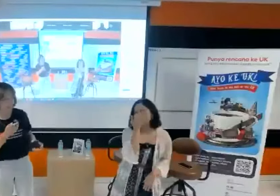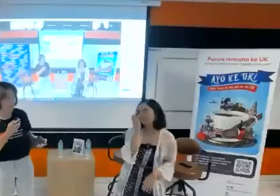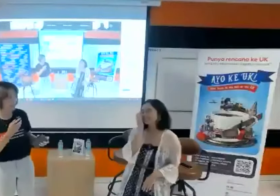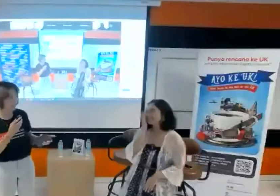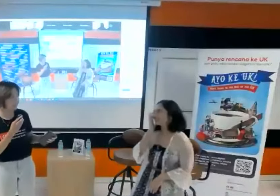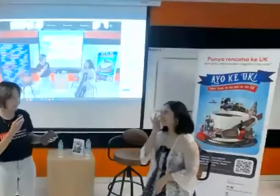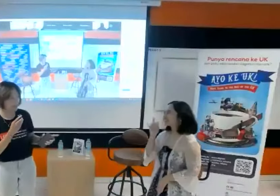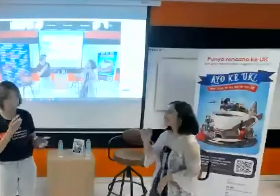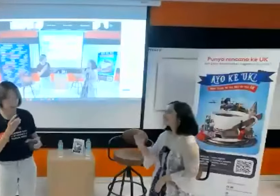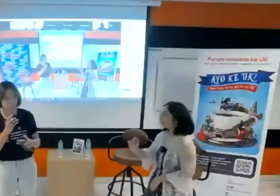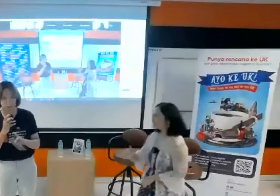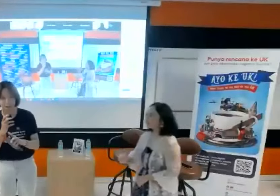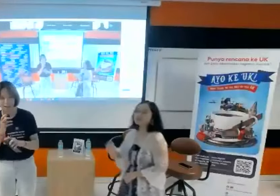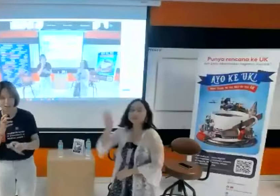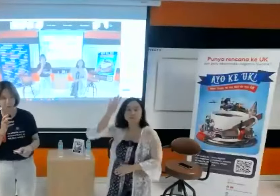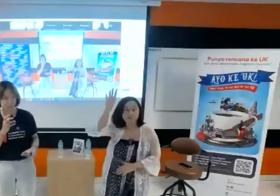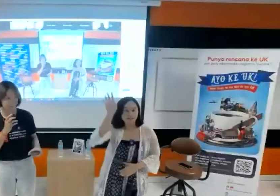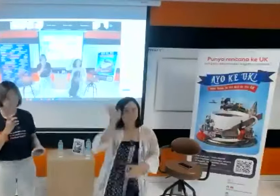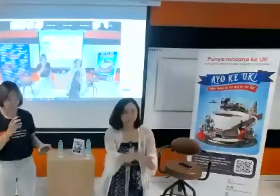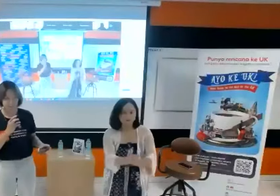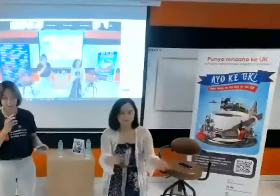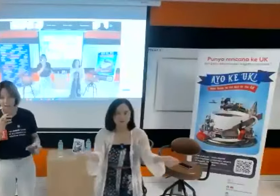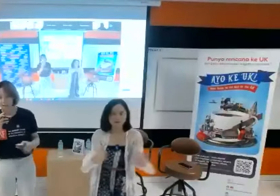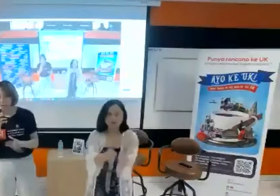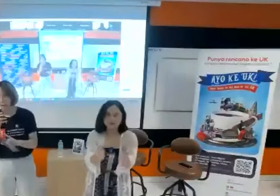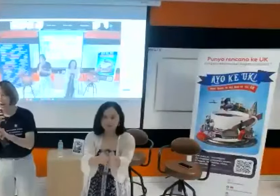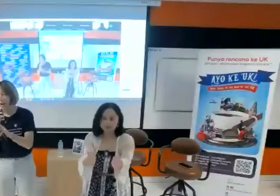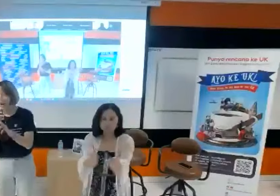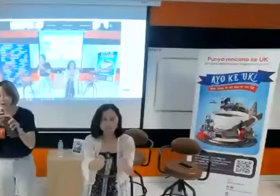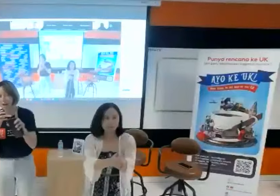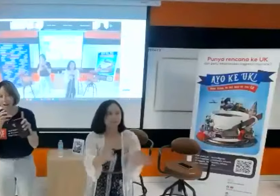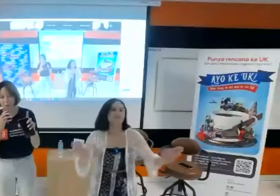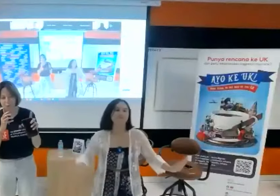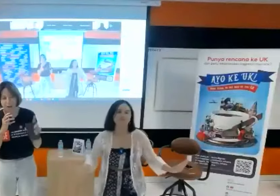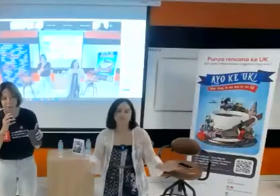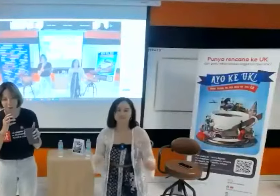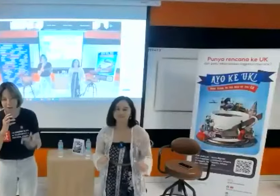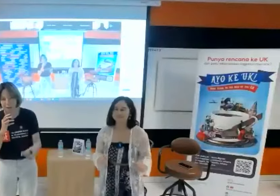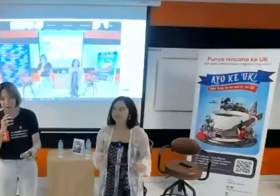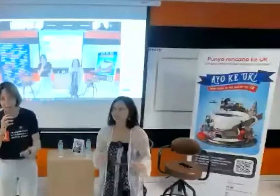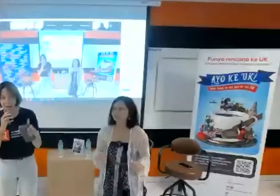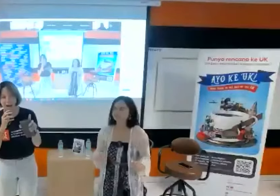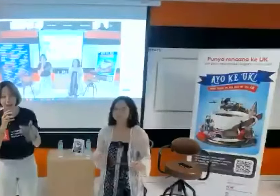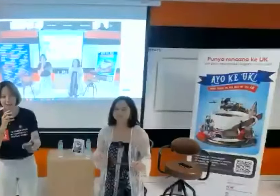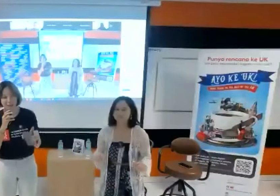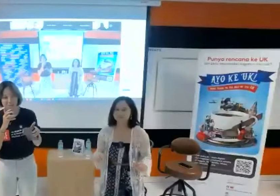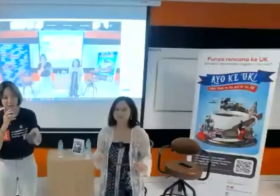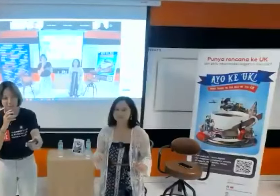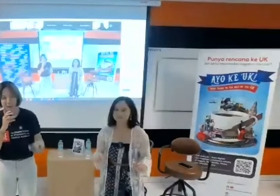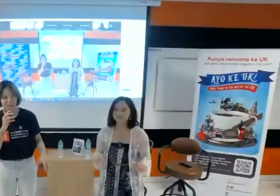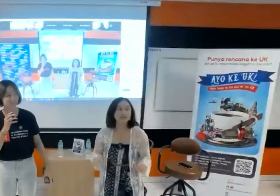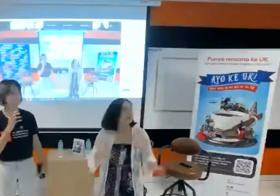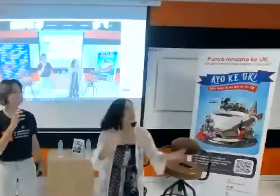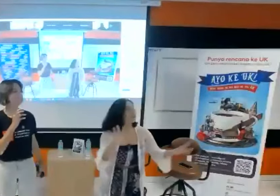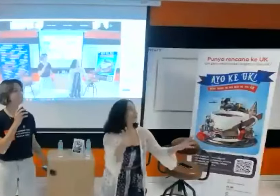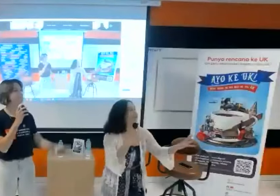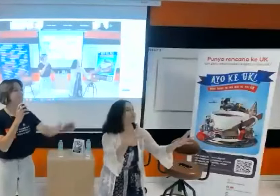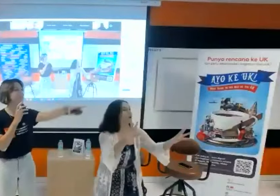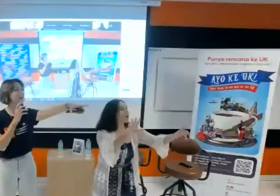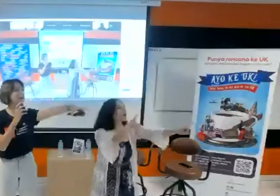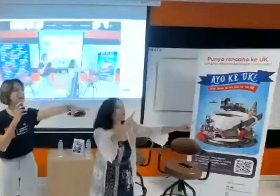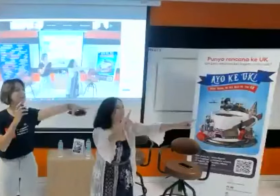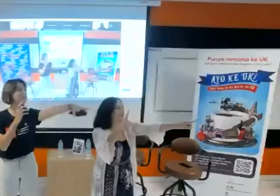pertanyaannya cepat-cepatan aja yang duluan ng cepatcepepetan ya teman-teman y siapapap udah Fadi Angkatan berapa